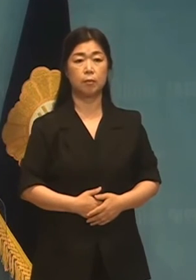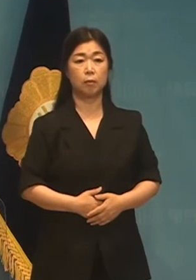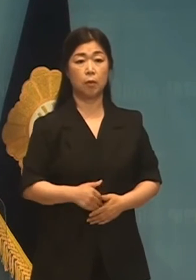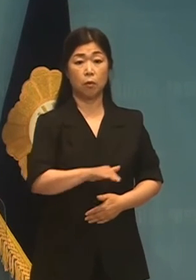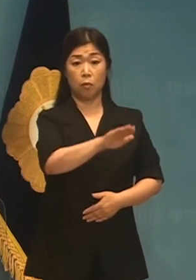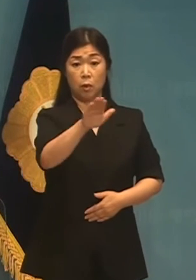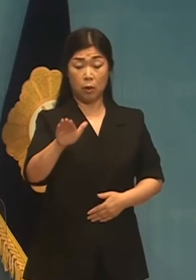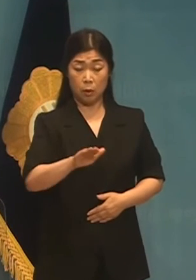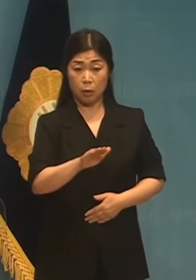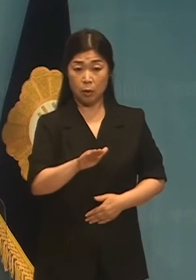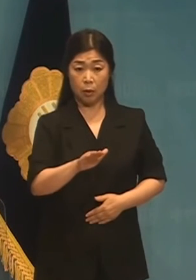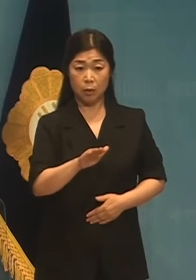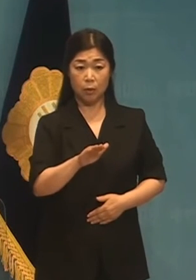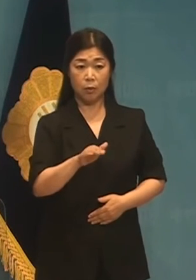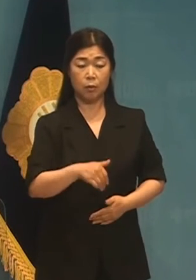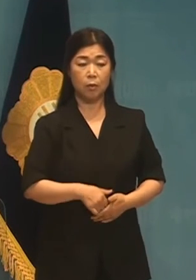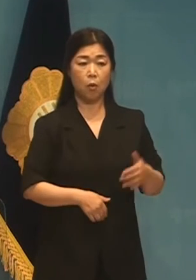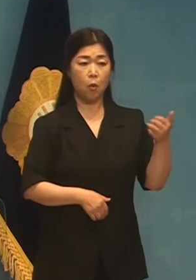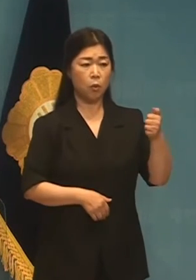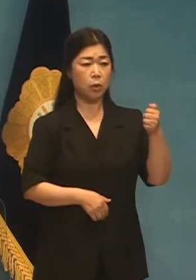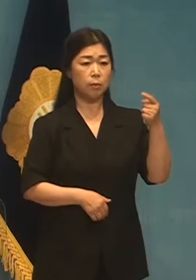우리나라 시수가